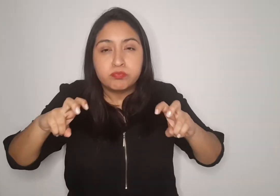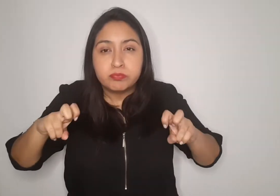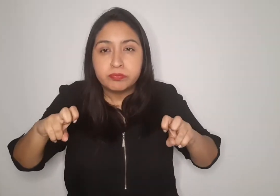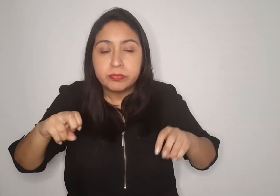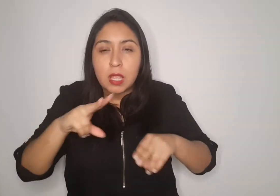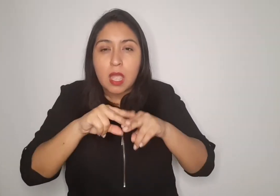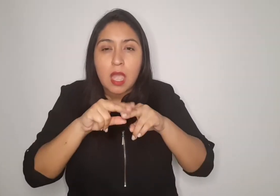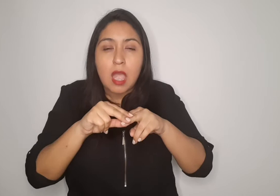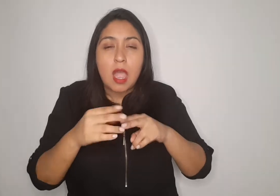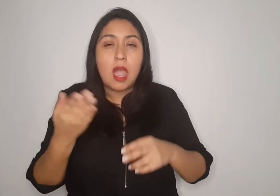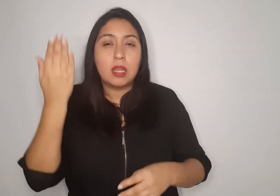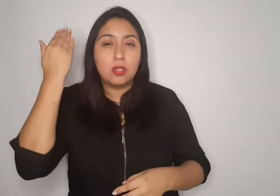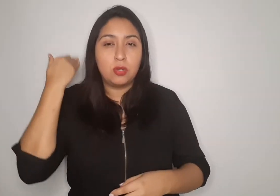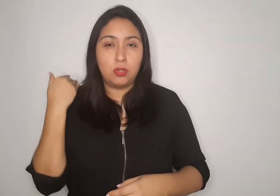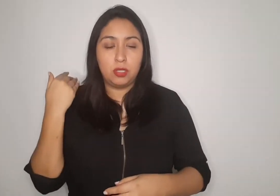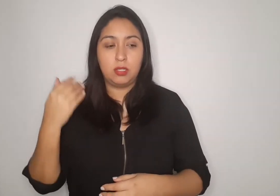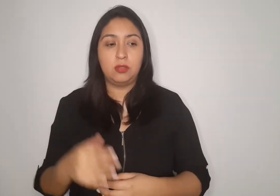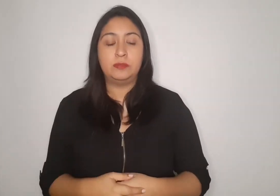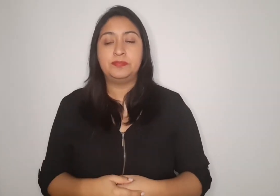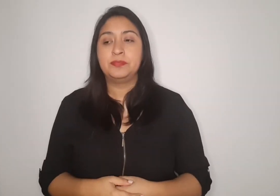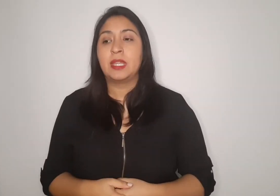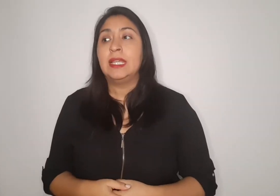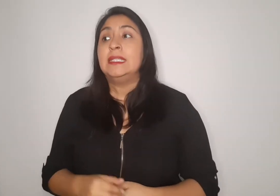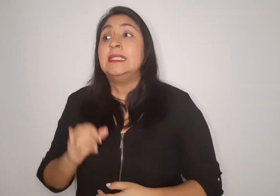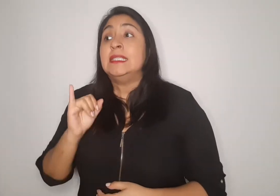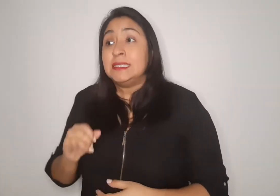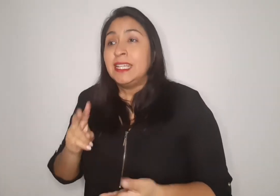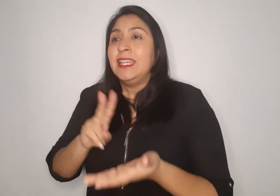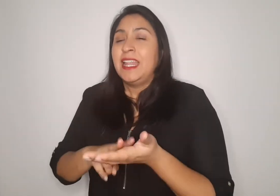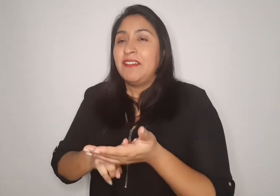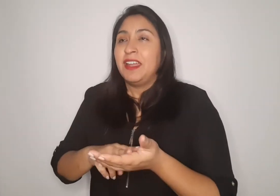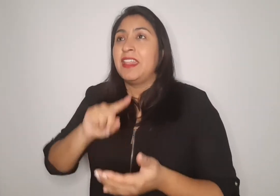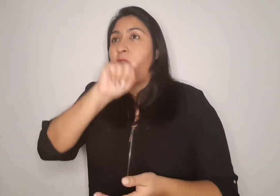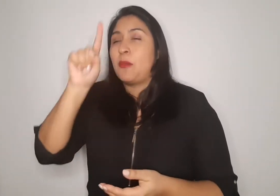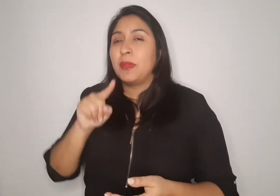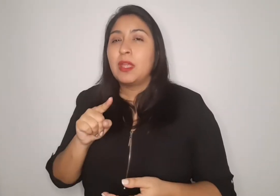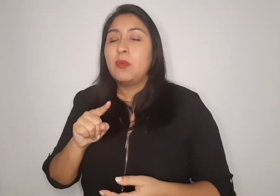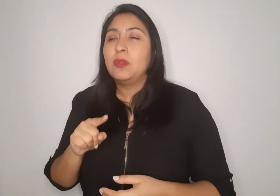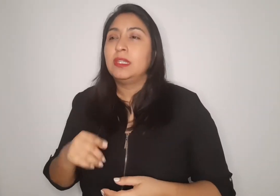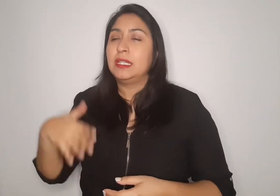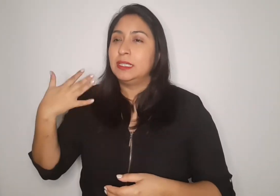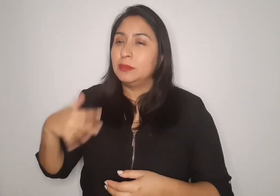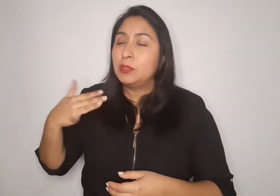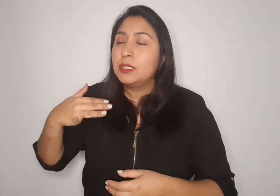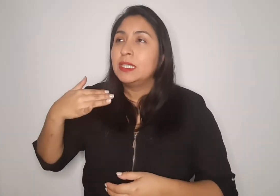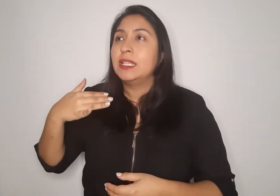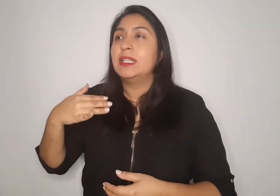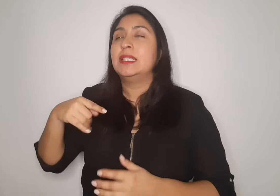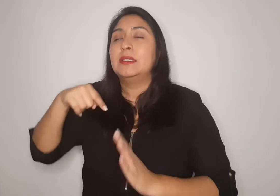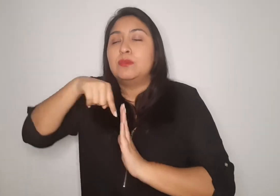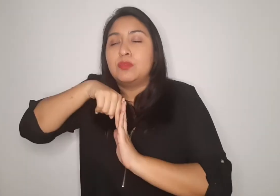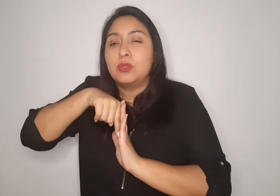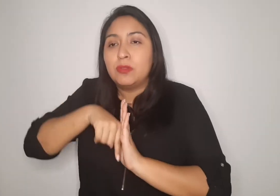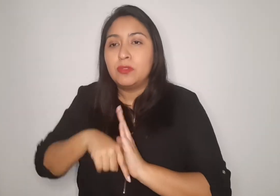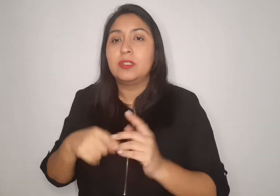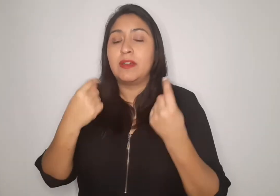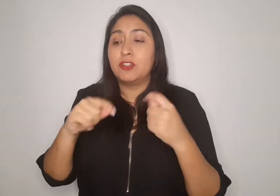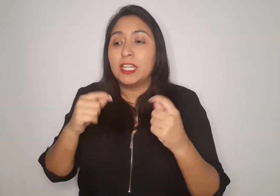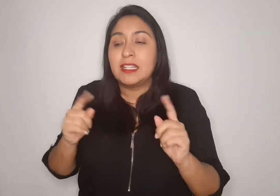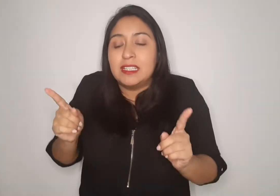es una pregunta bien intensa y profunda. Vamos a ver si la podemos resumir un poco. ¿Qué significa